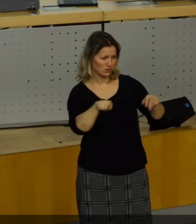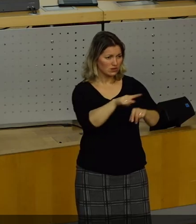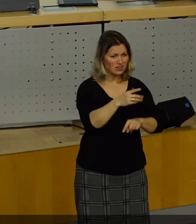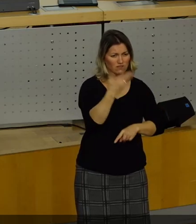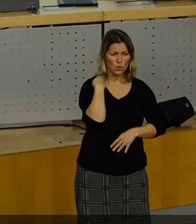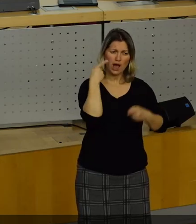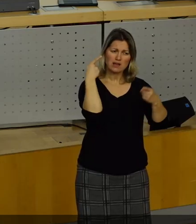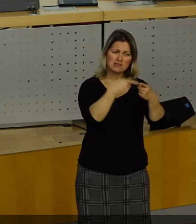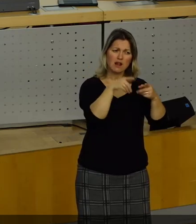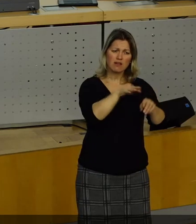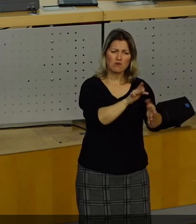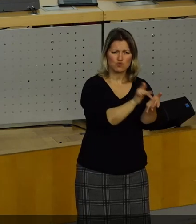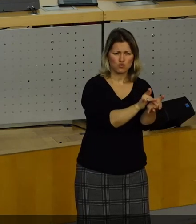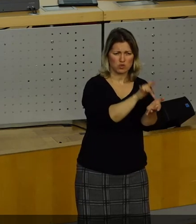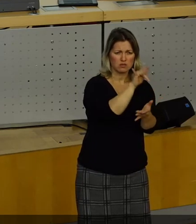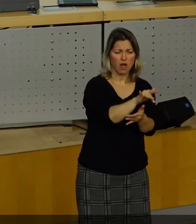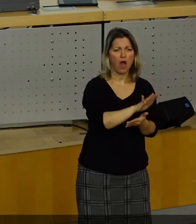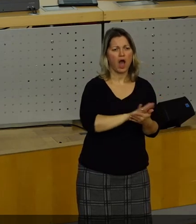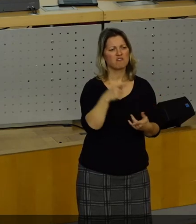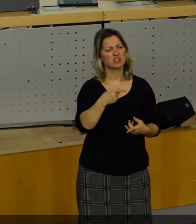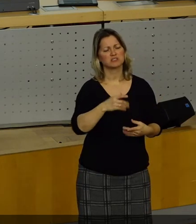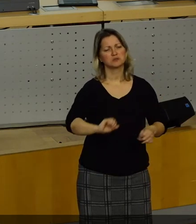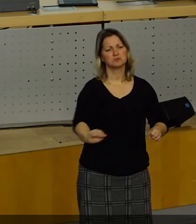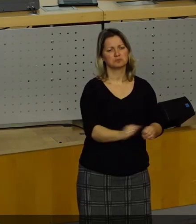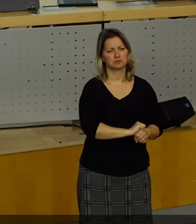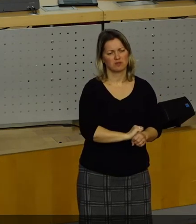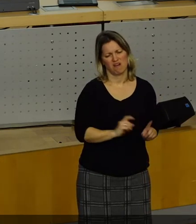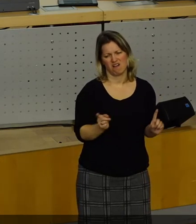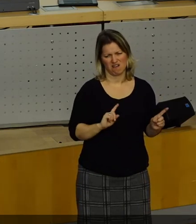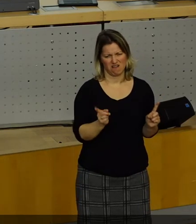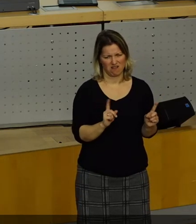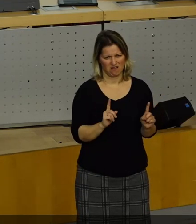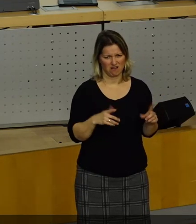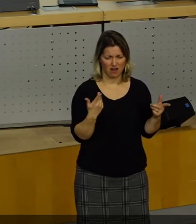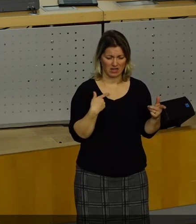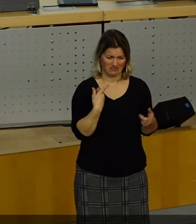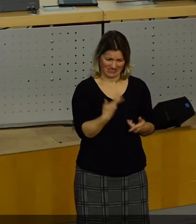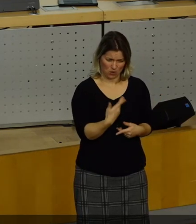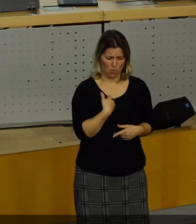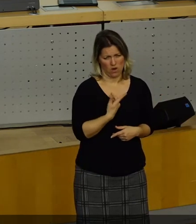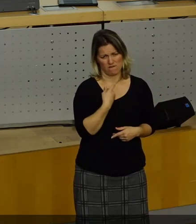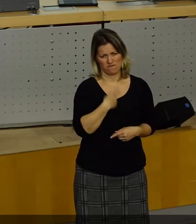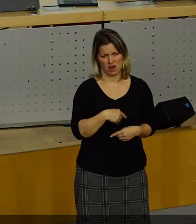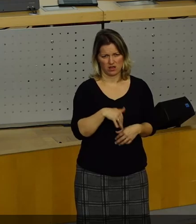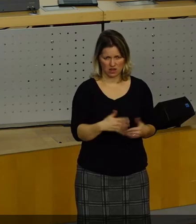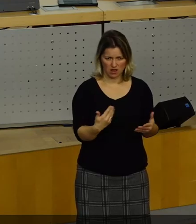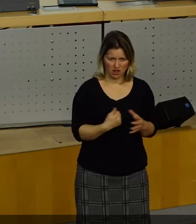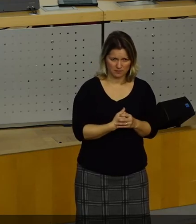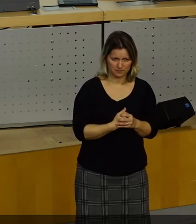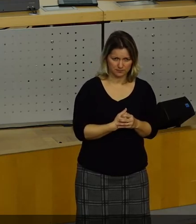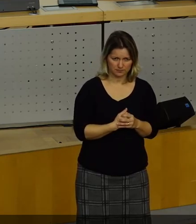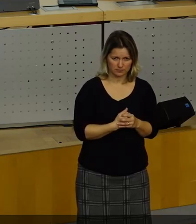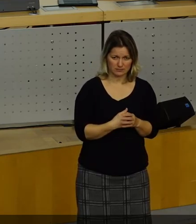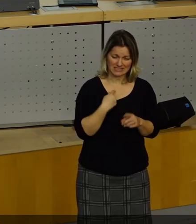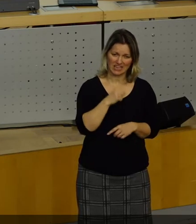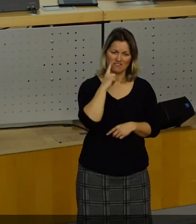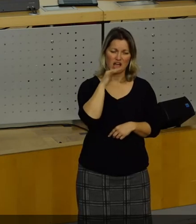gedacht. Und das einfach so wegzuwischen, meine Damen und Herren, ich glaube, das wäre ein grober Fehler. Und ich weiß, dass heute